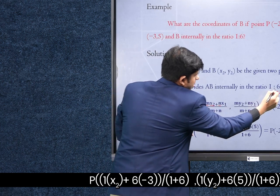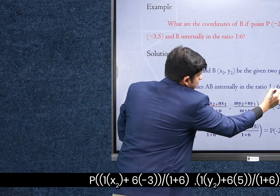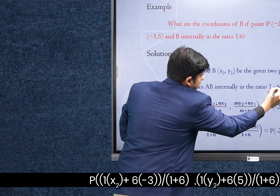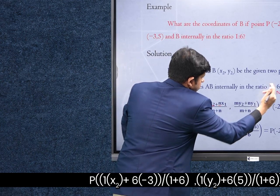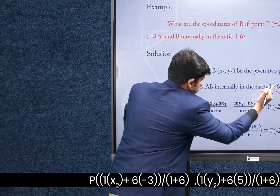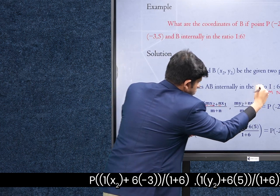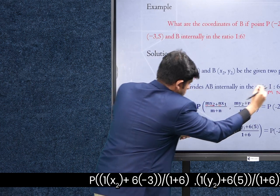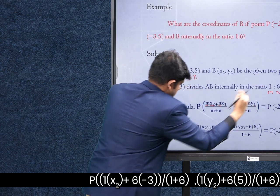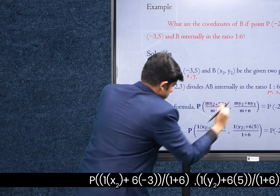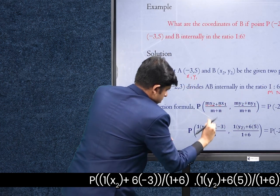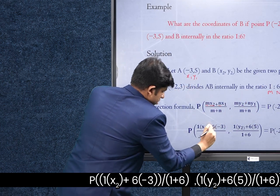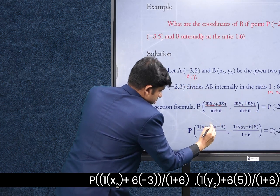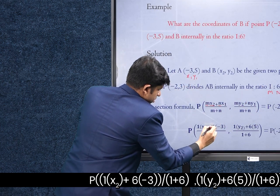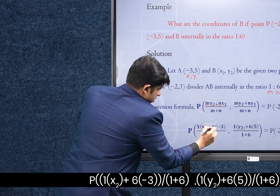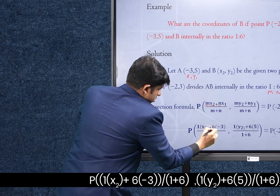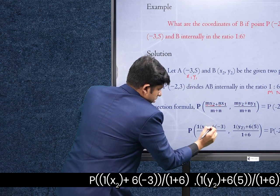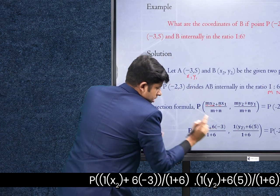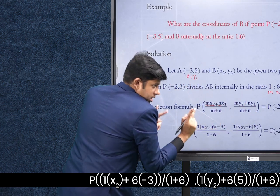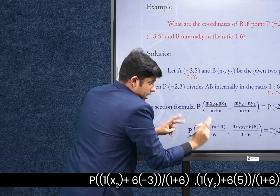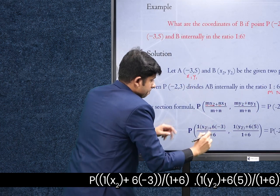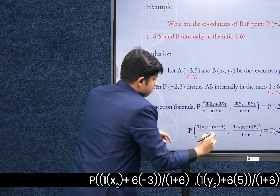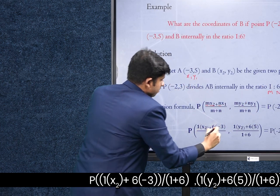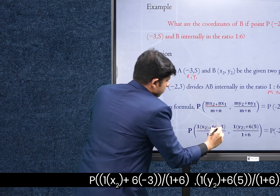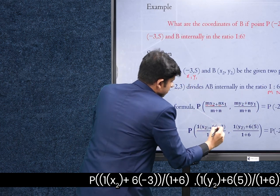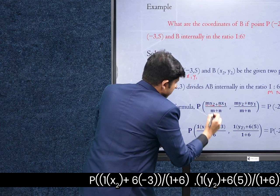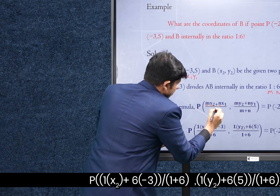அடைப்புக்குறிக்குள் கழித்தல் 2 3.